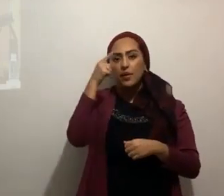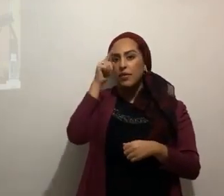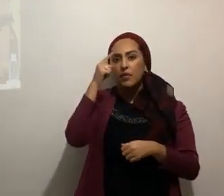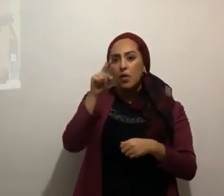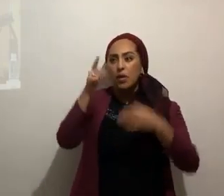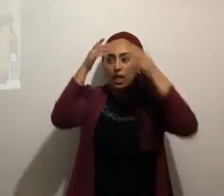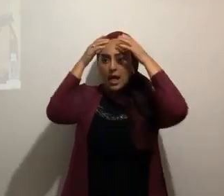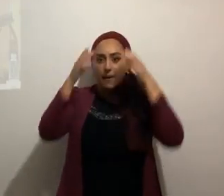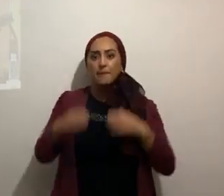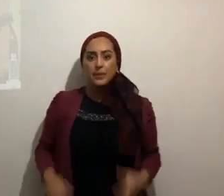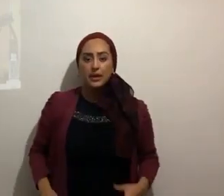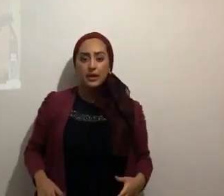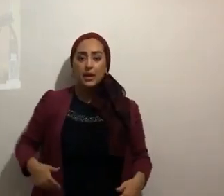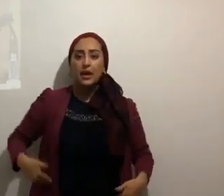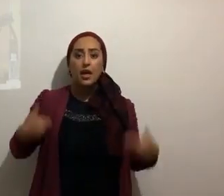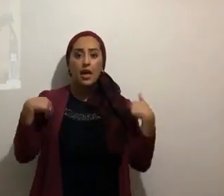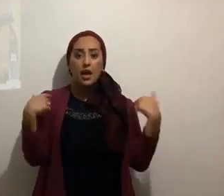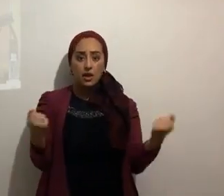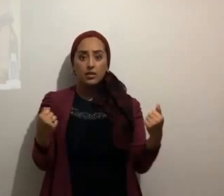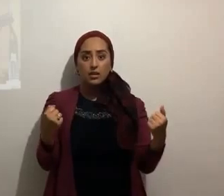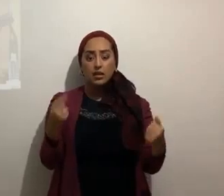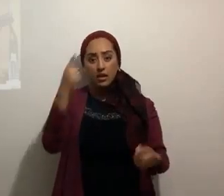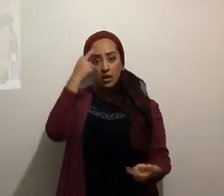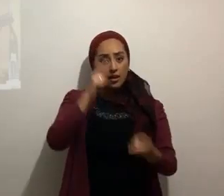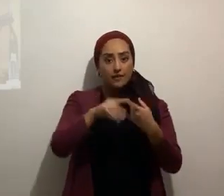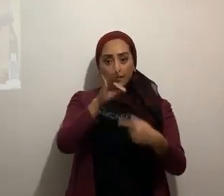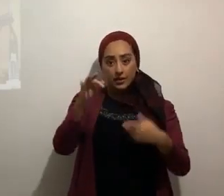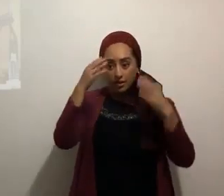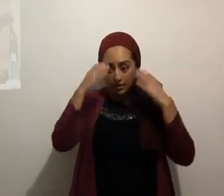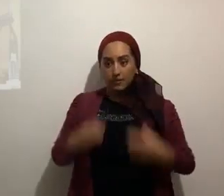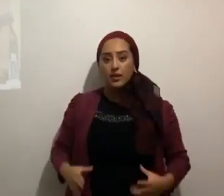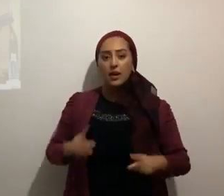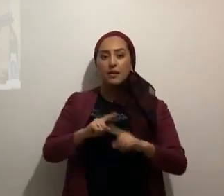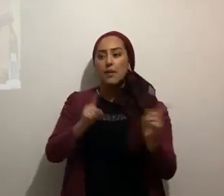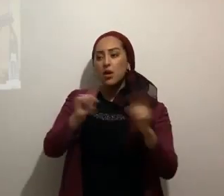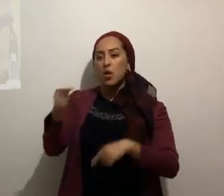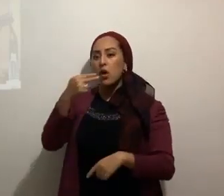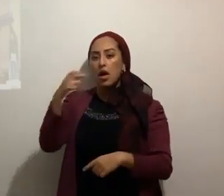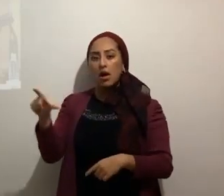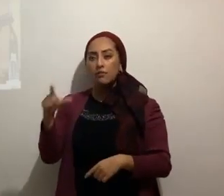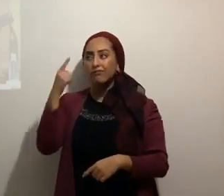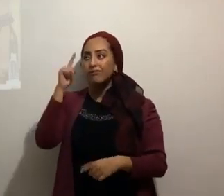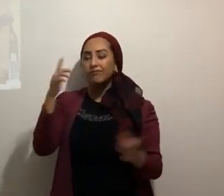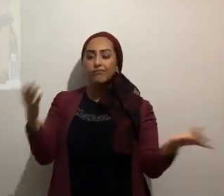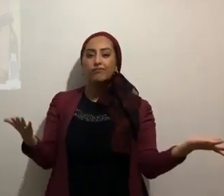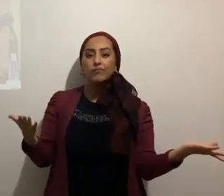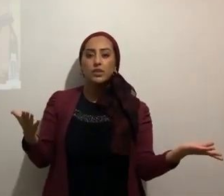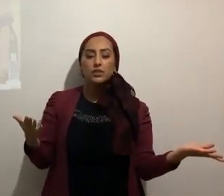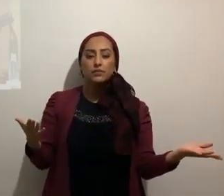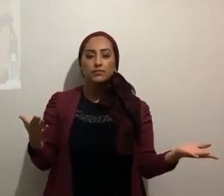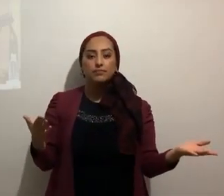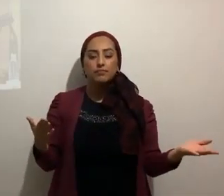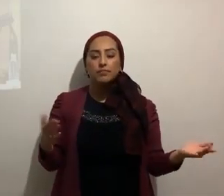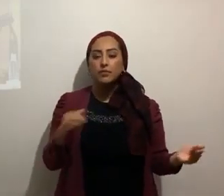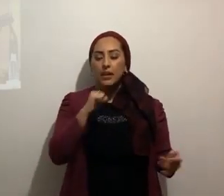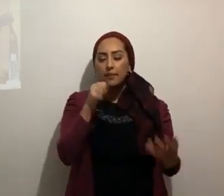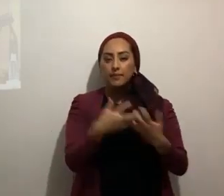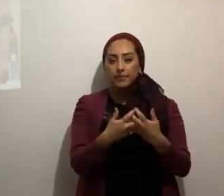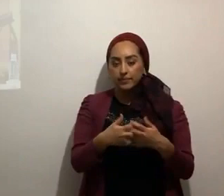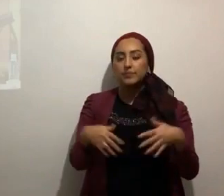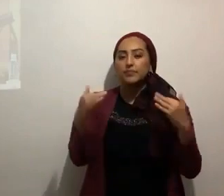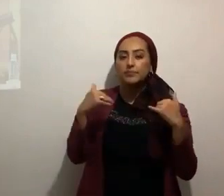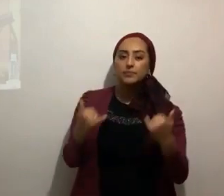un cuerpo físico sano, desde la cabeza a los pies, y perderse por la eternidad? De nada.